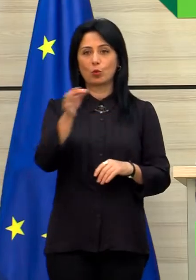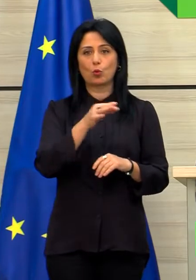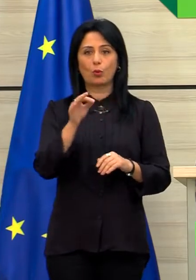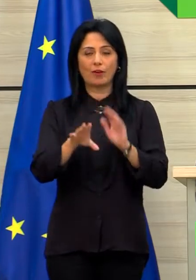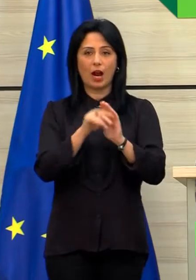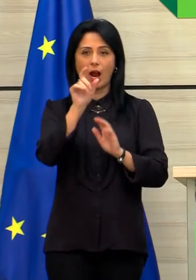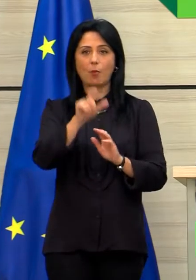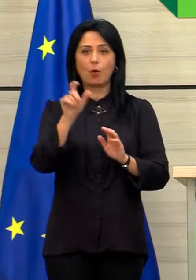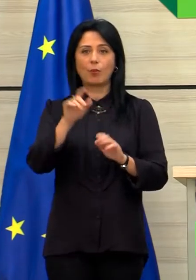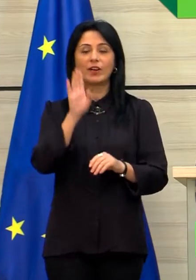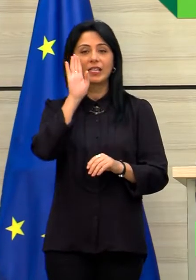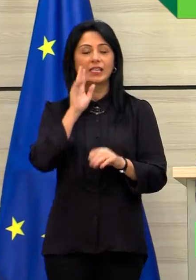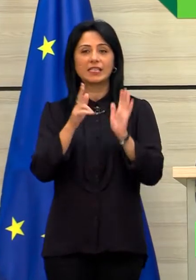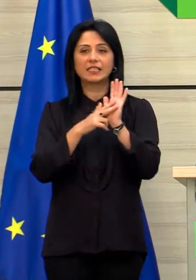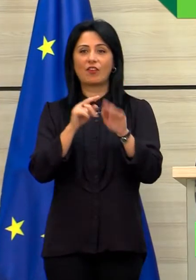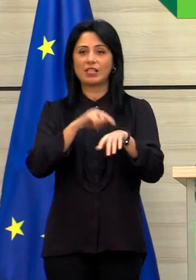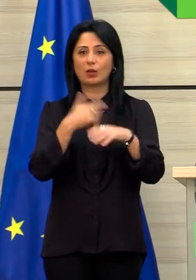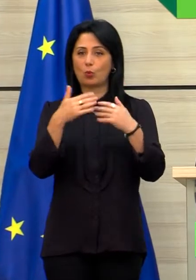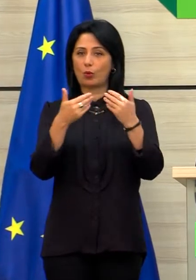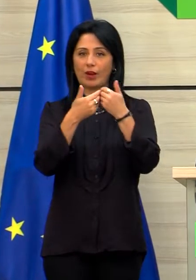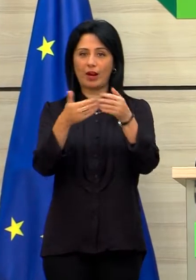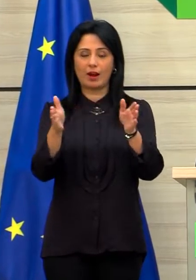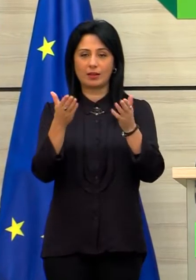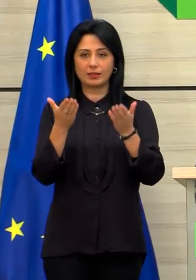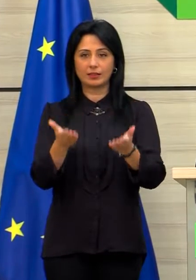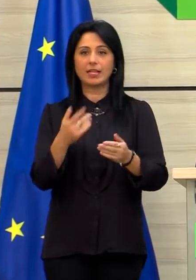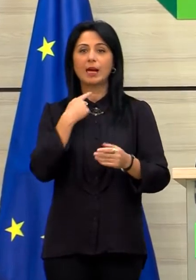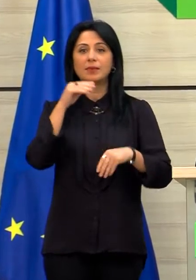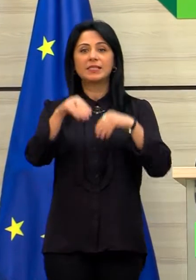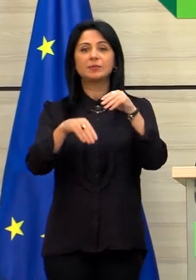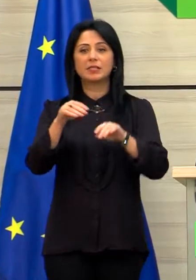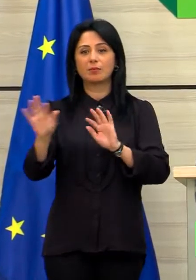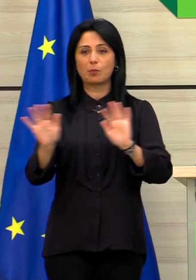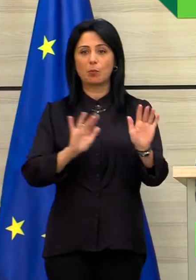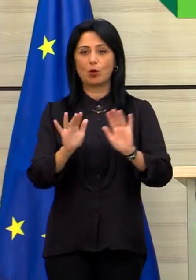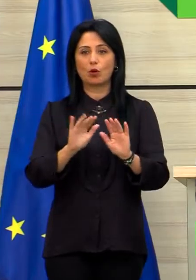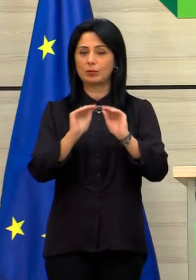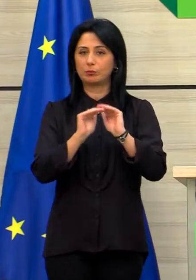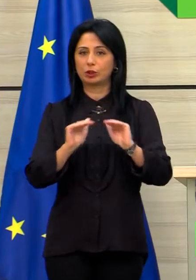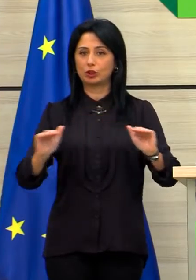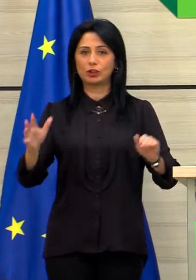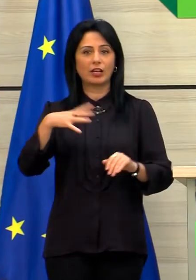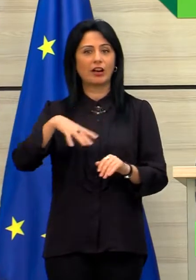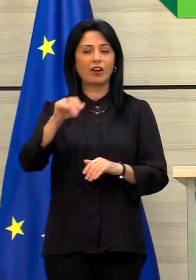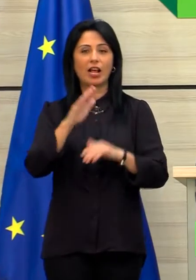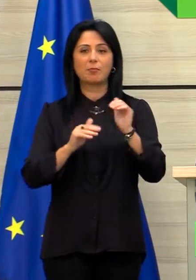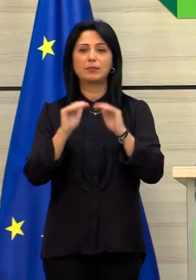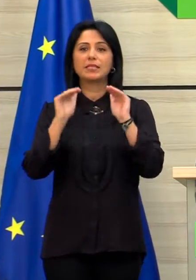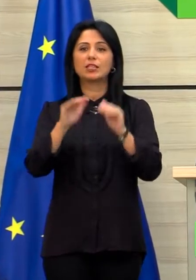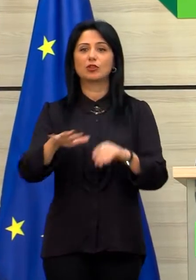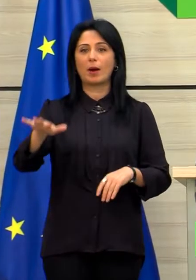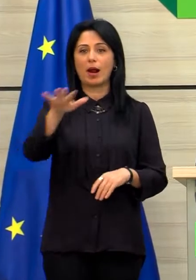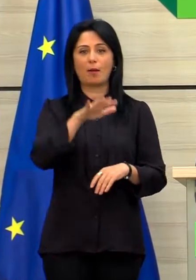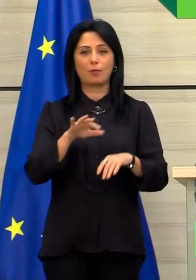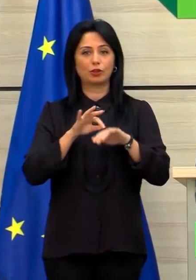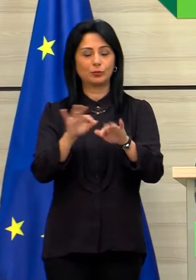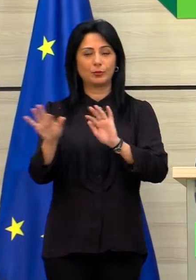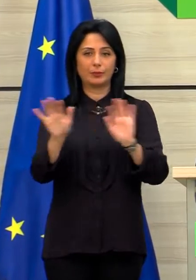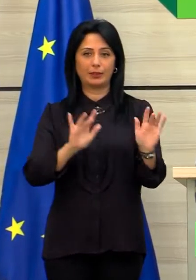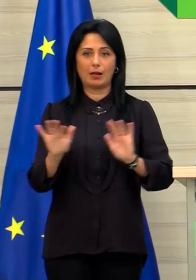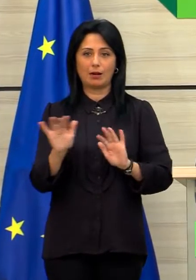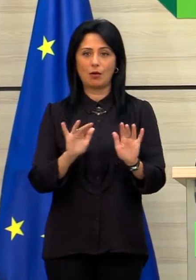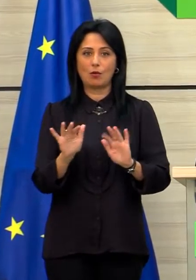ამ მომრჩევლებისთვის დილის 8 საათიდან გაიხსნა. ხმის მიცემის პროცესი მშვიდ და ყველასათვის ხელმისაწვდომ გარემოში